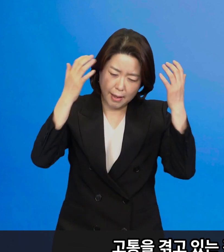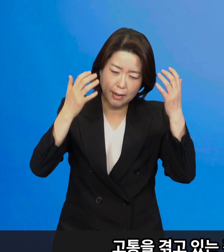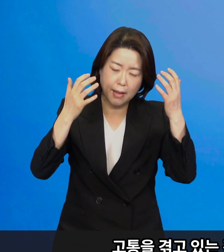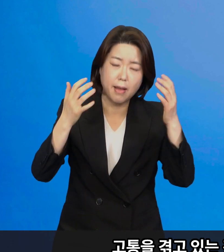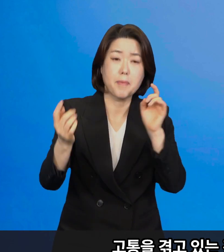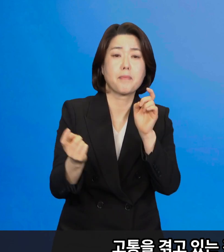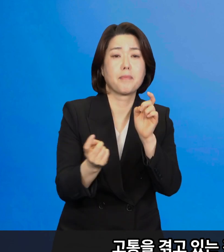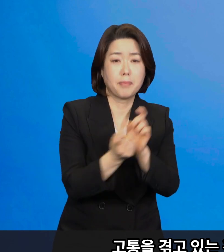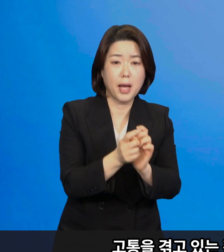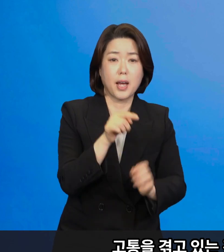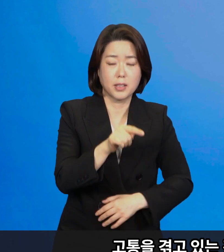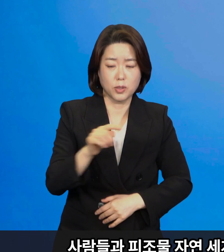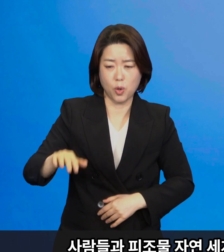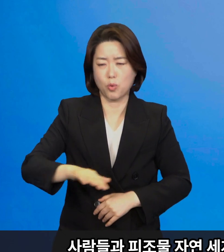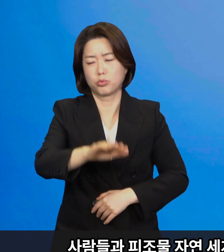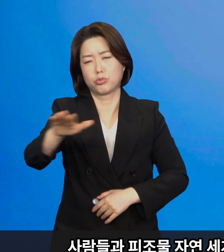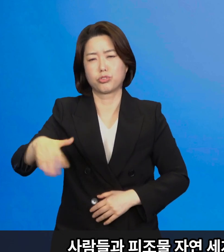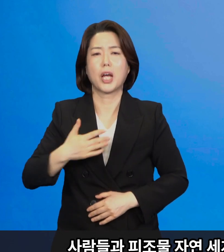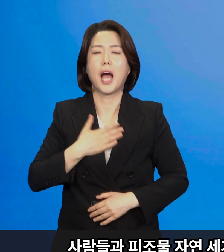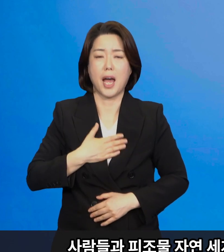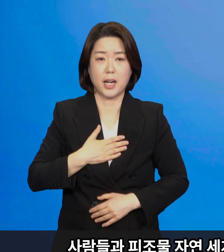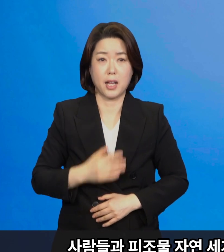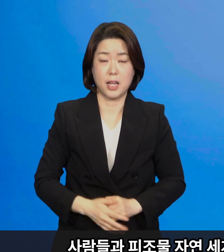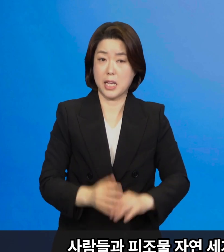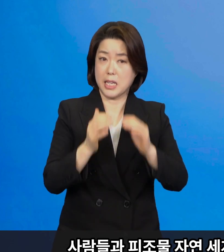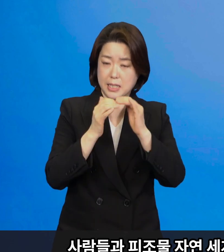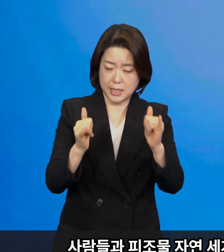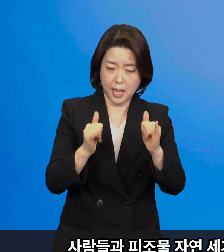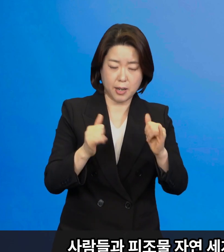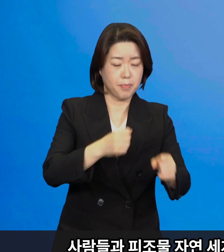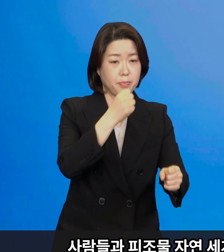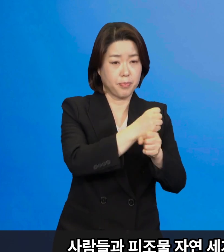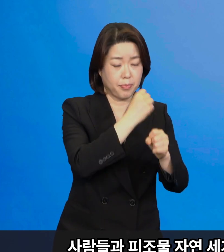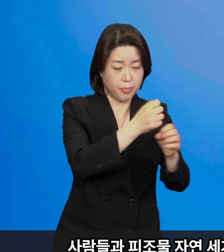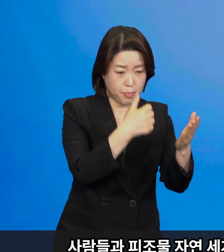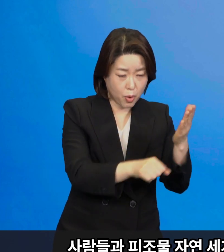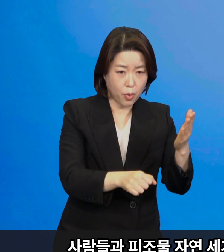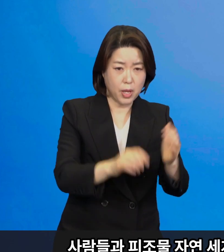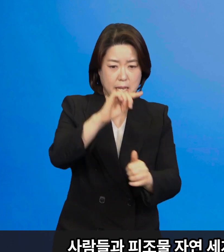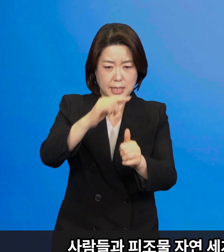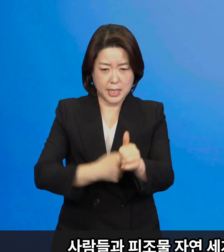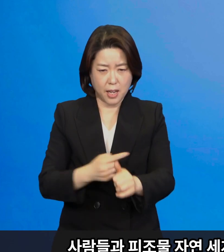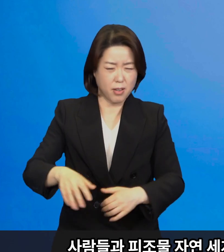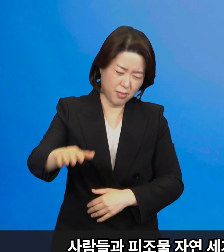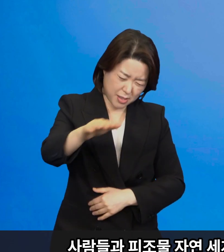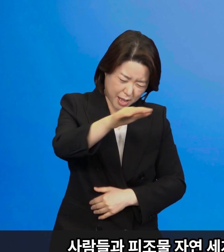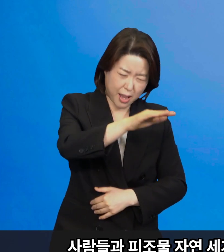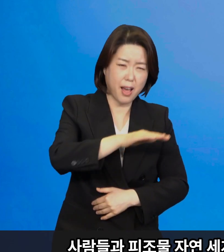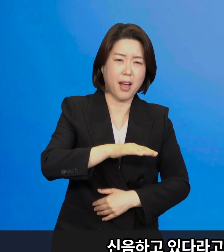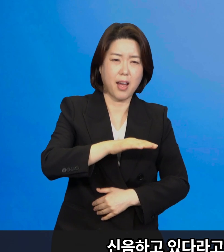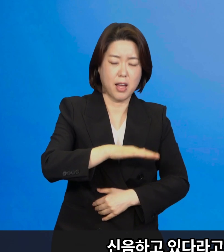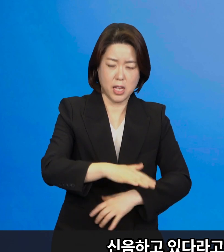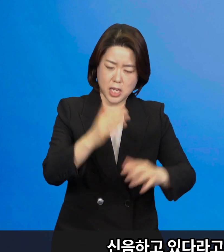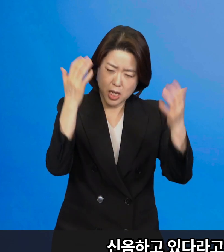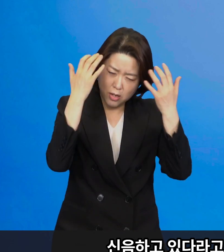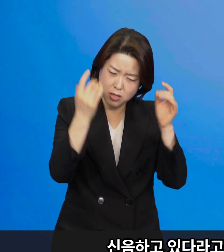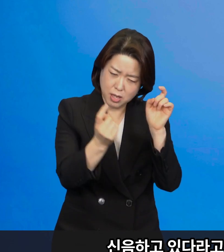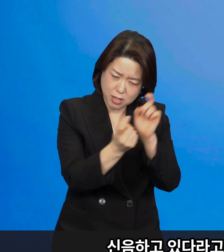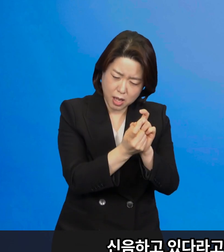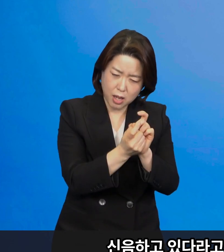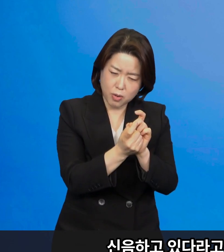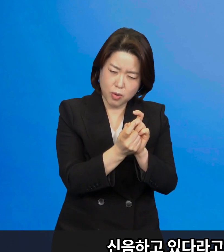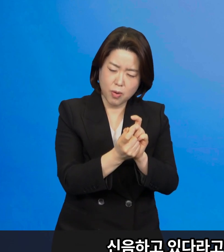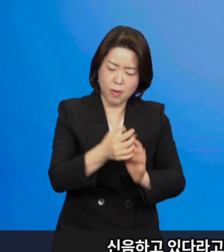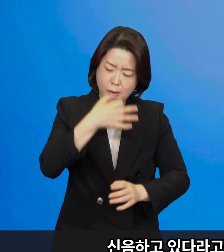것을 우리가 아느니라. 사람들과 피조물, 자연세계마저도 지금 고통을 당하며 신음하고